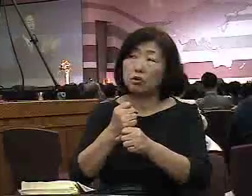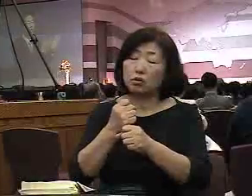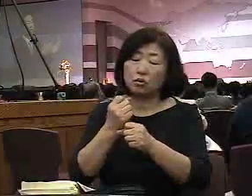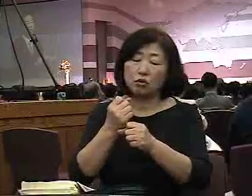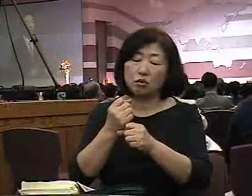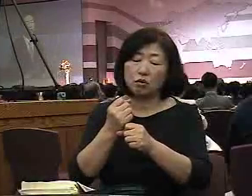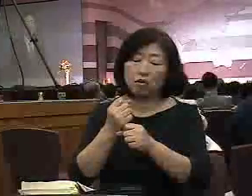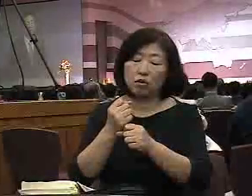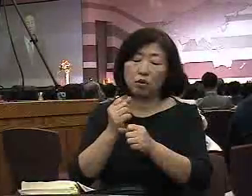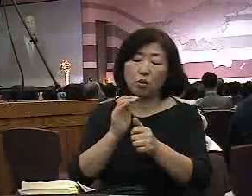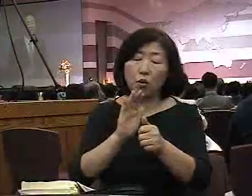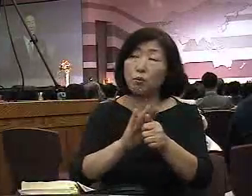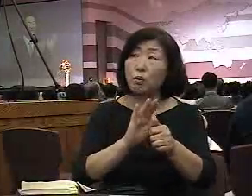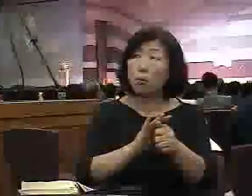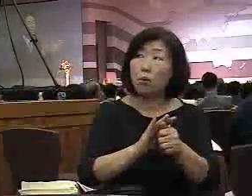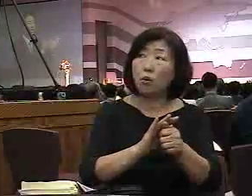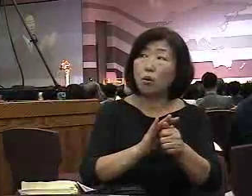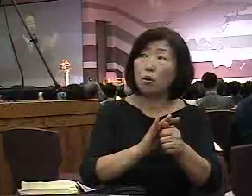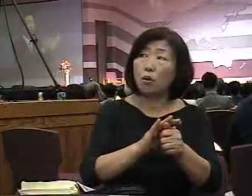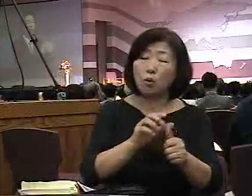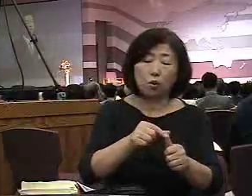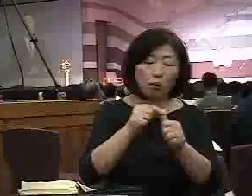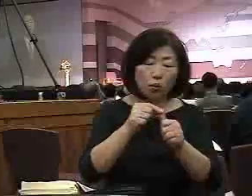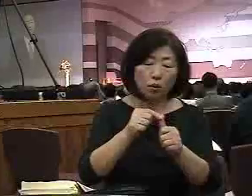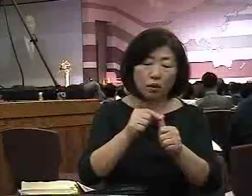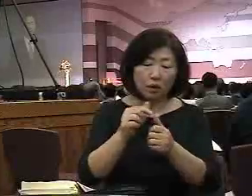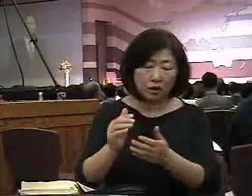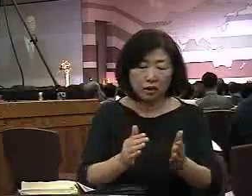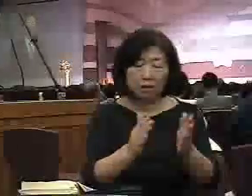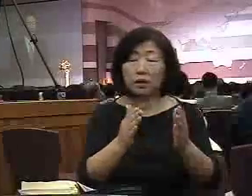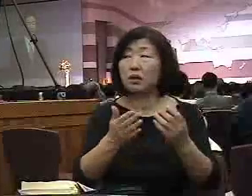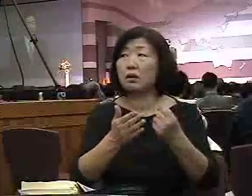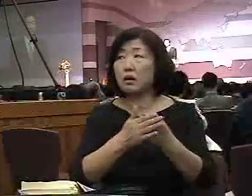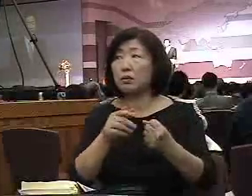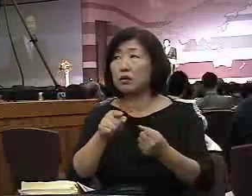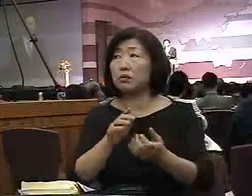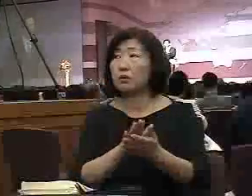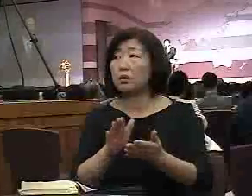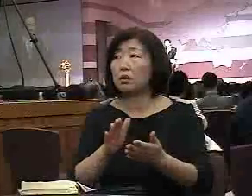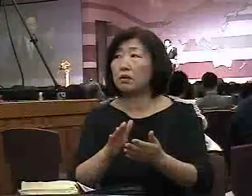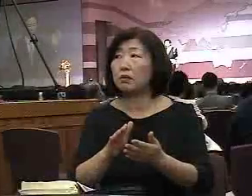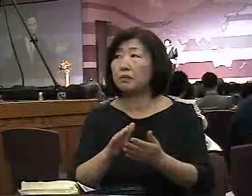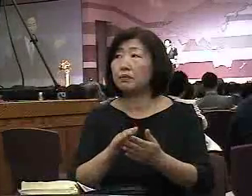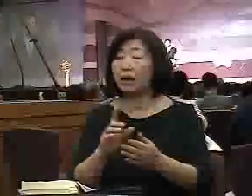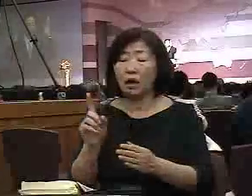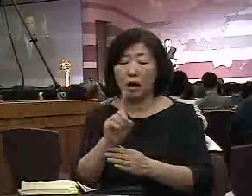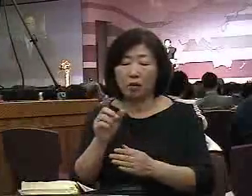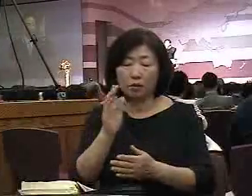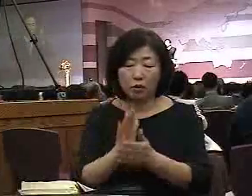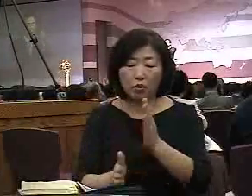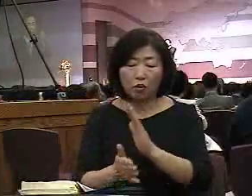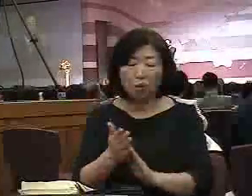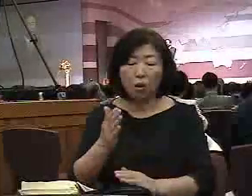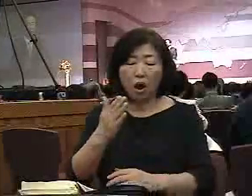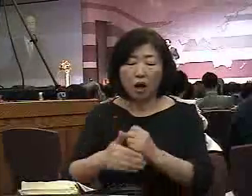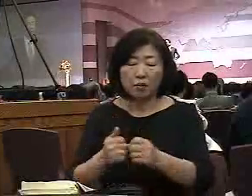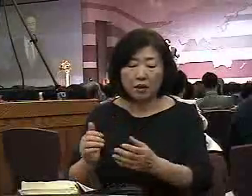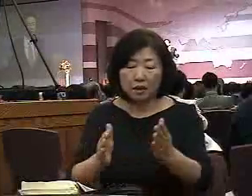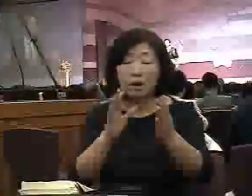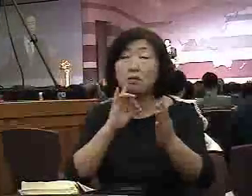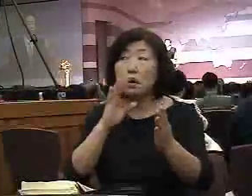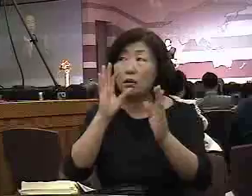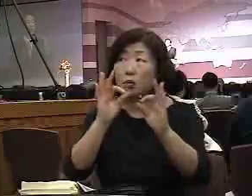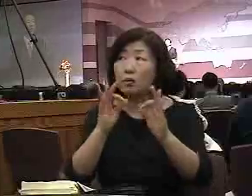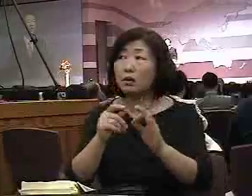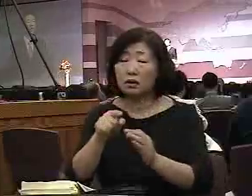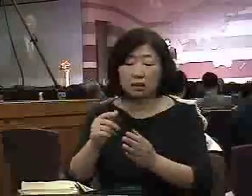모조 구원의 길이기 때문에 그렇습니다. 가짜 구원의 길이기 때문에 그렇습니다. 차라리 아무것도 없고 하나님의 길만이 보이는 사람은